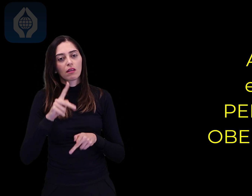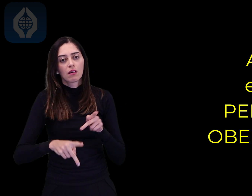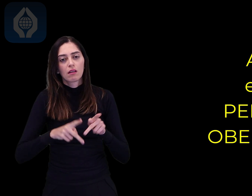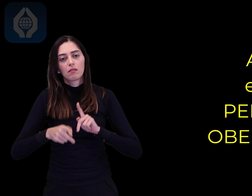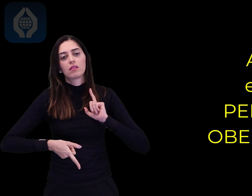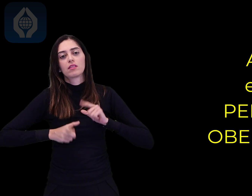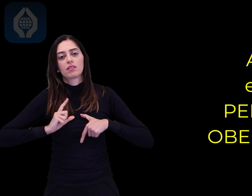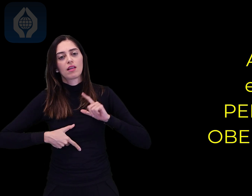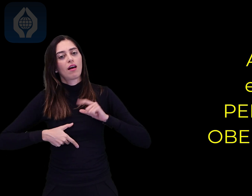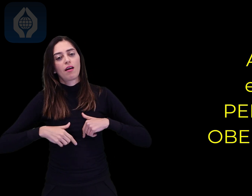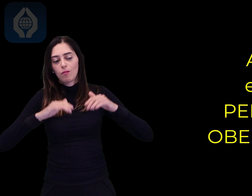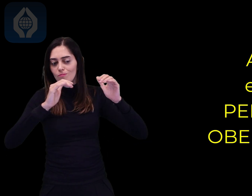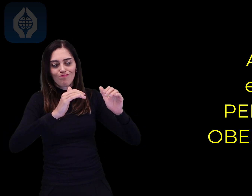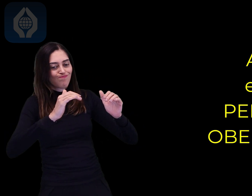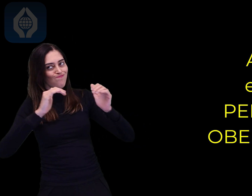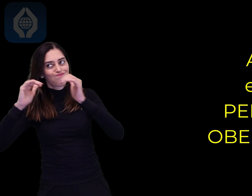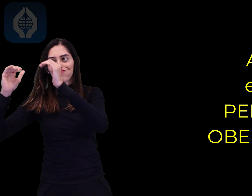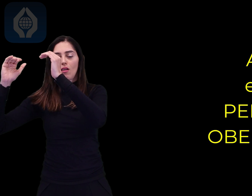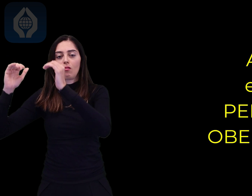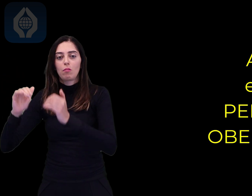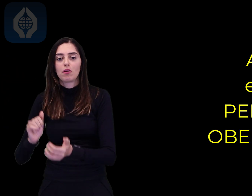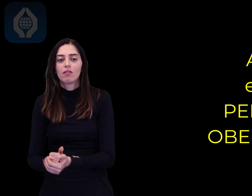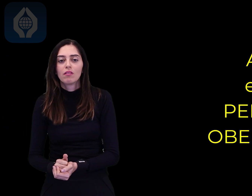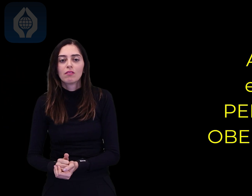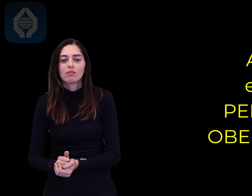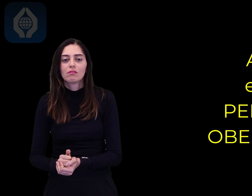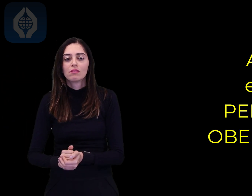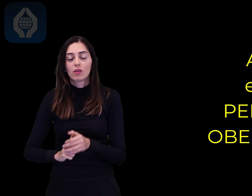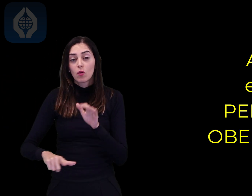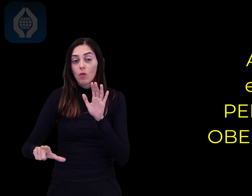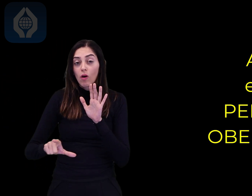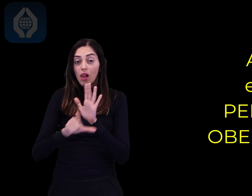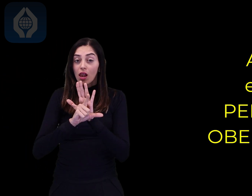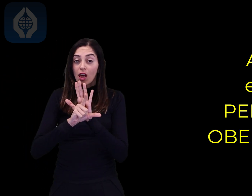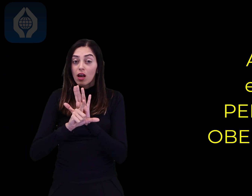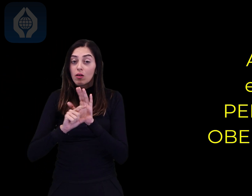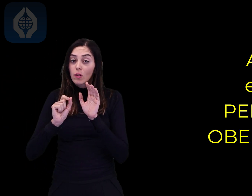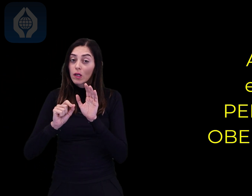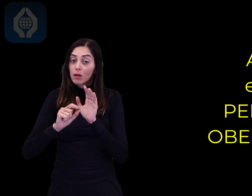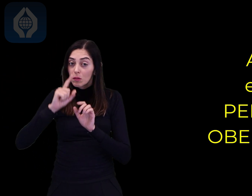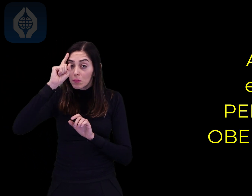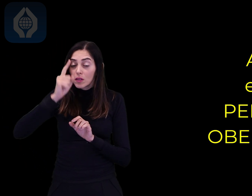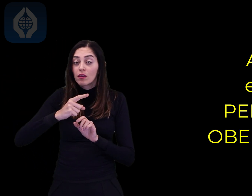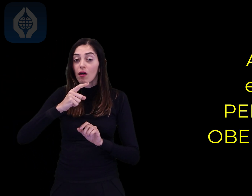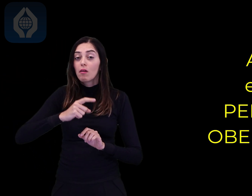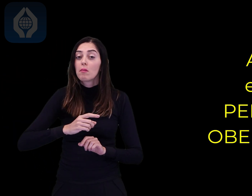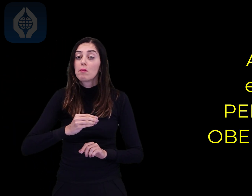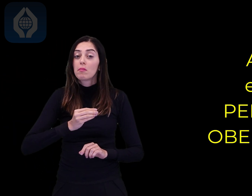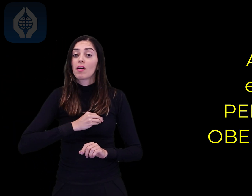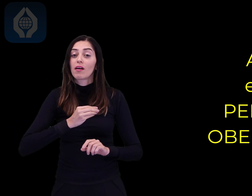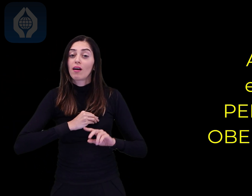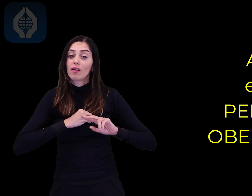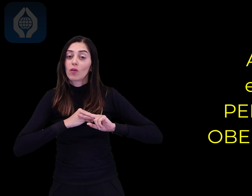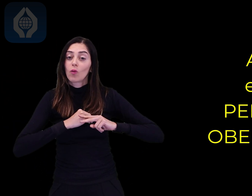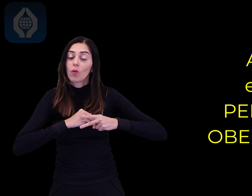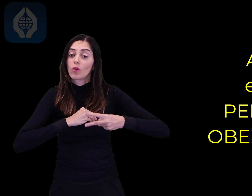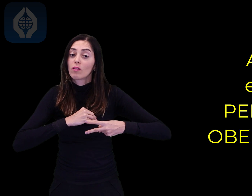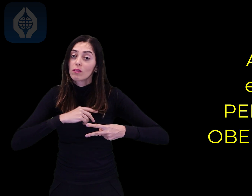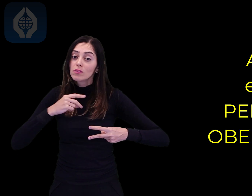lhe desobedeceria, e conforme o acordo da lei, ele teria que puni-los por seus pecados. Por que então